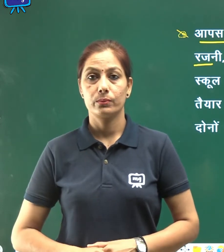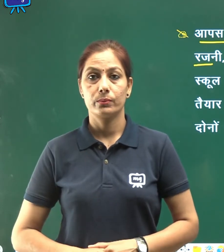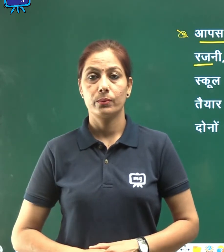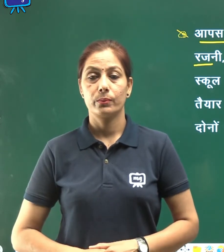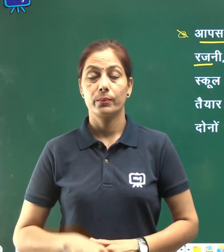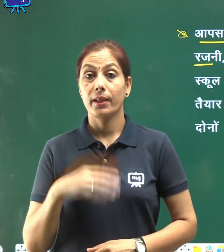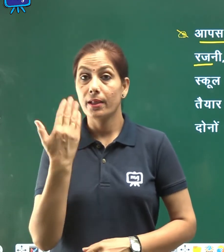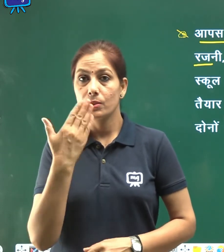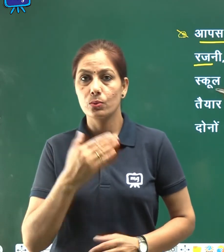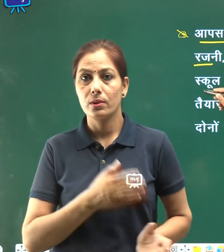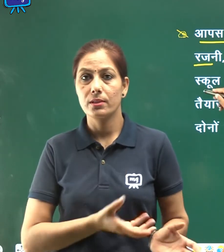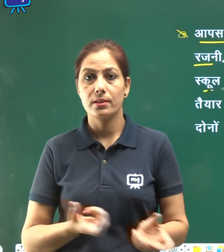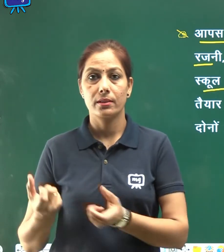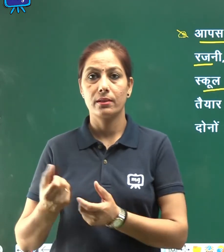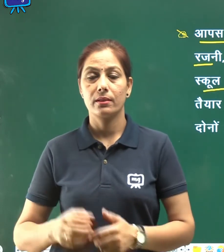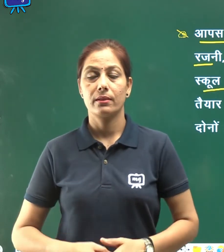स्कूल ले जाने के लिए